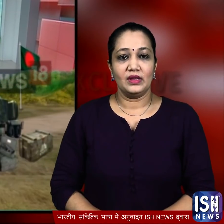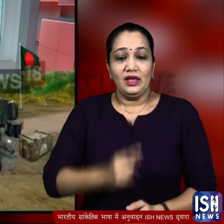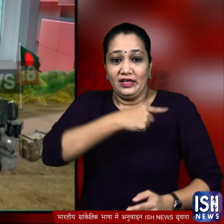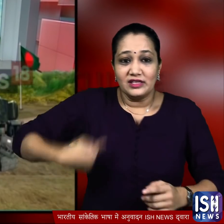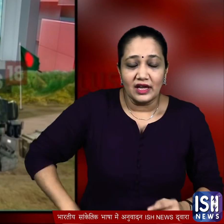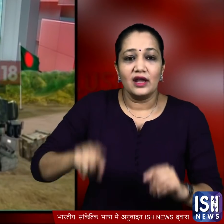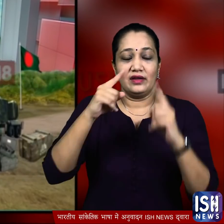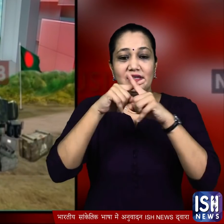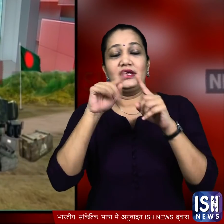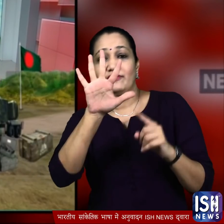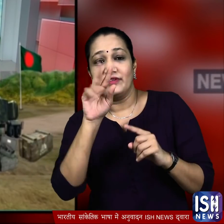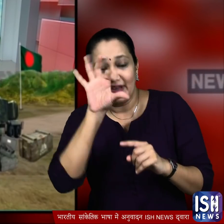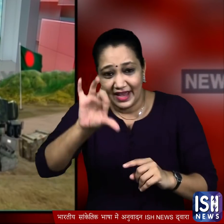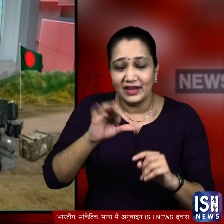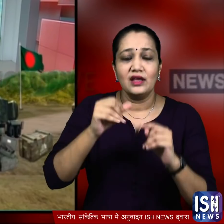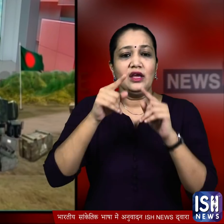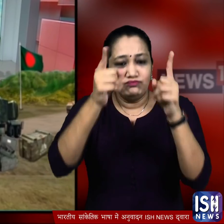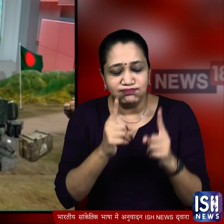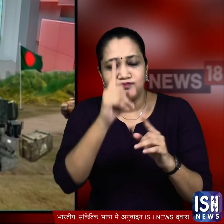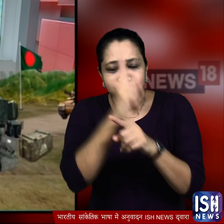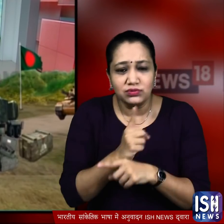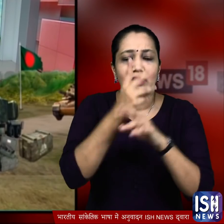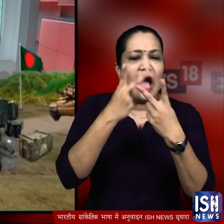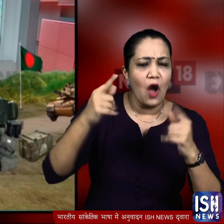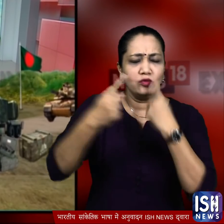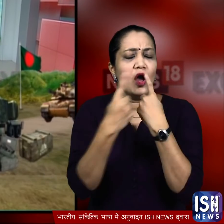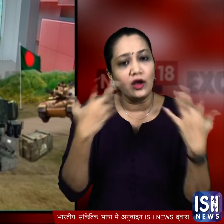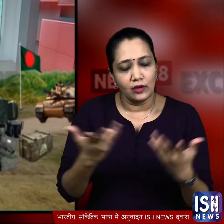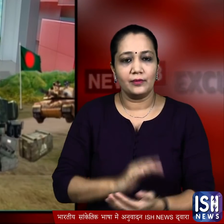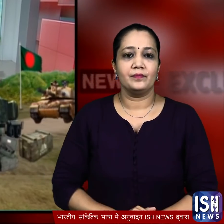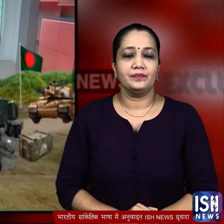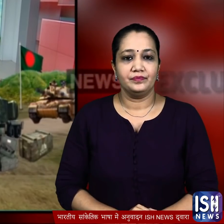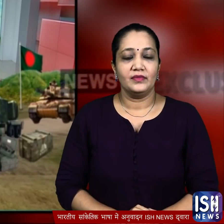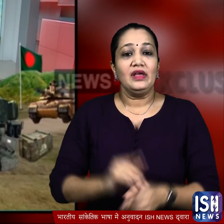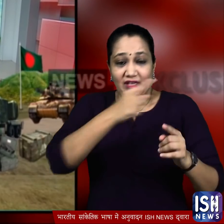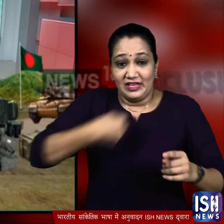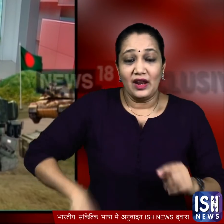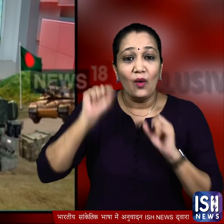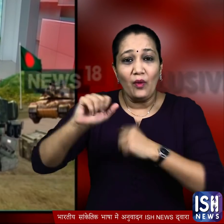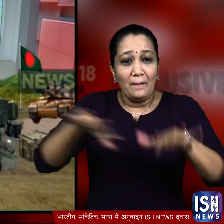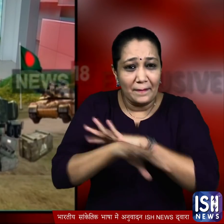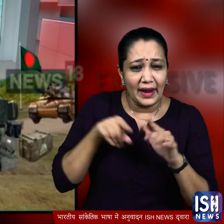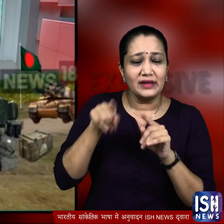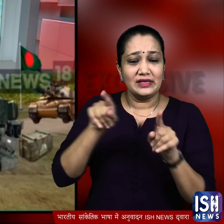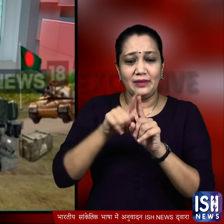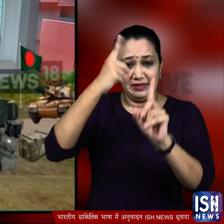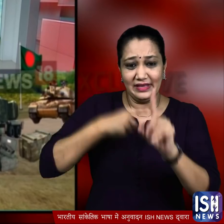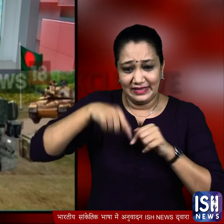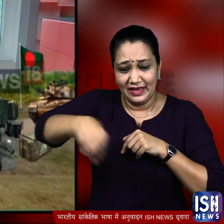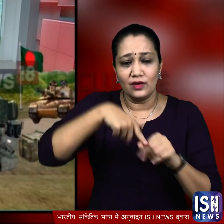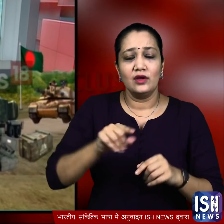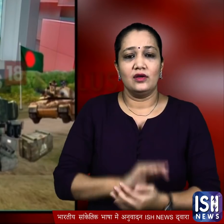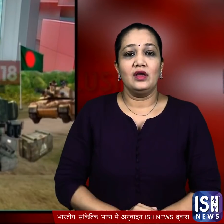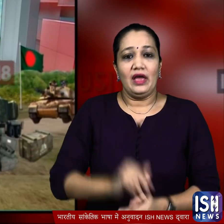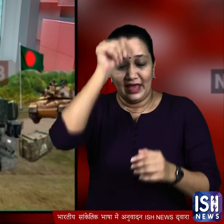रहेगा, जो कि चीन के T-59 टैंक को और घातक बनाने के लिए बात करेगा। चीन के इन मंसूबों को देखते हुए इसी